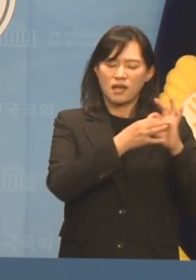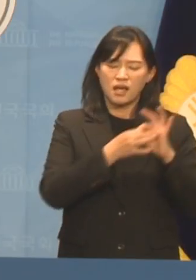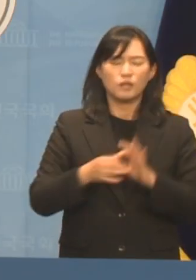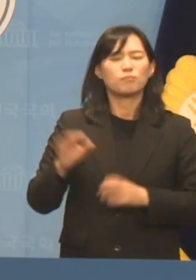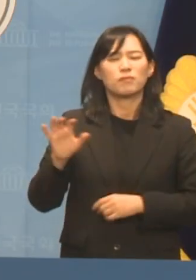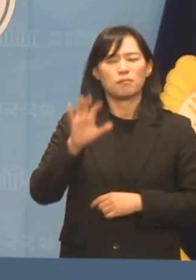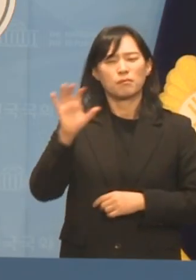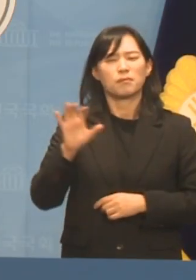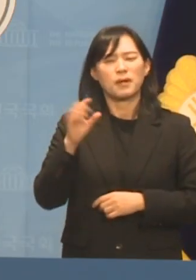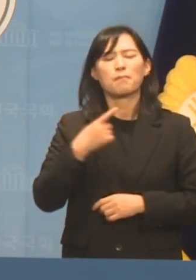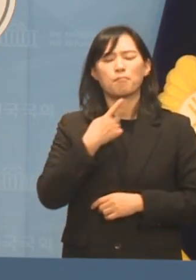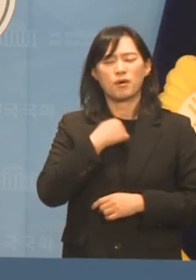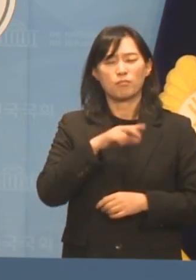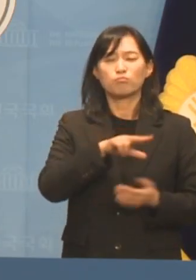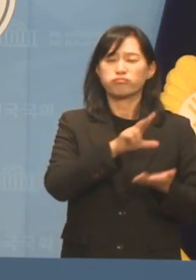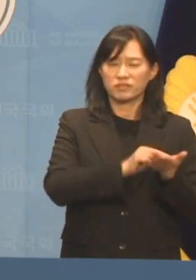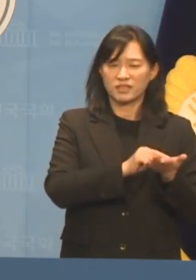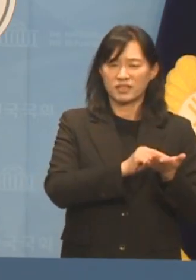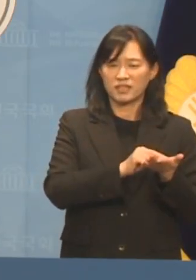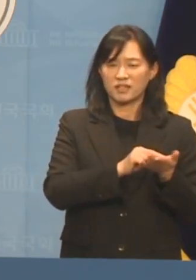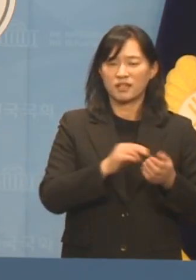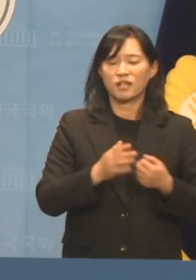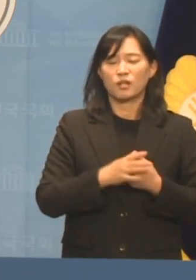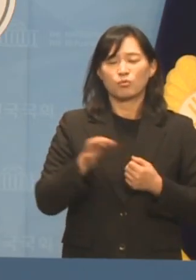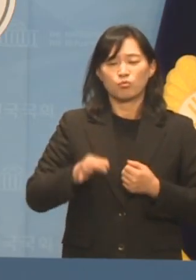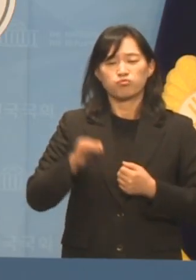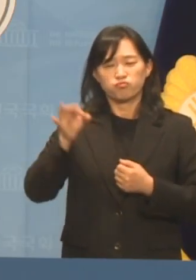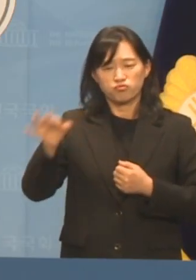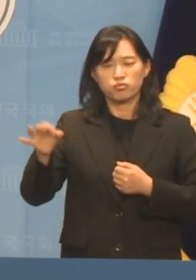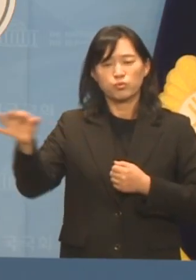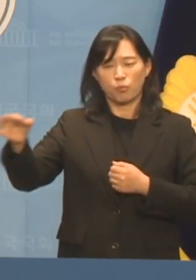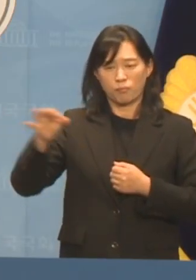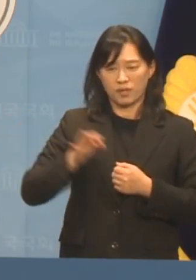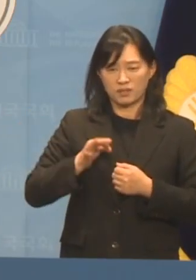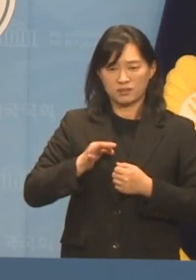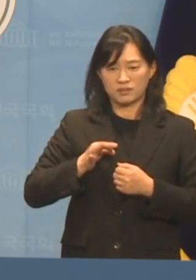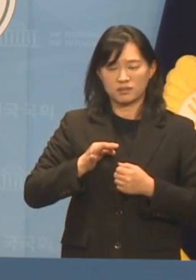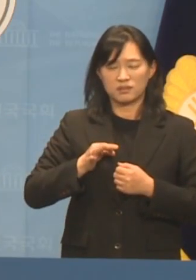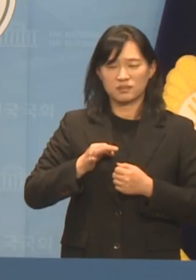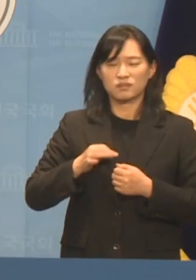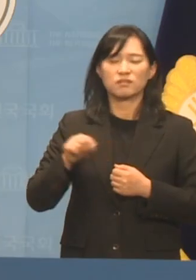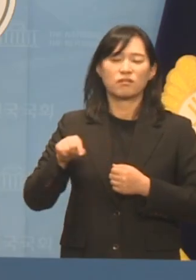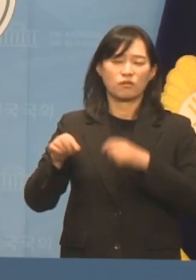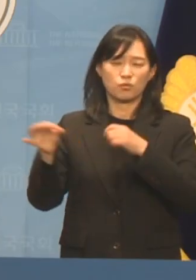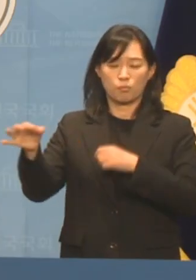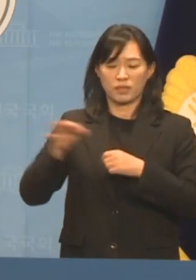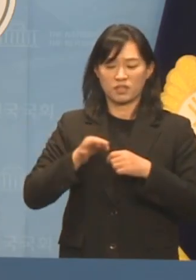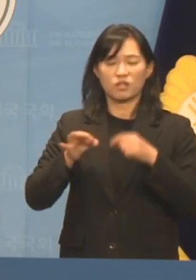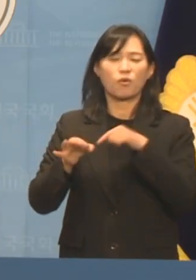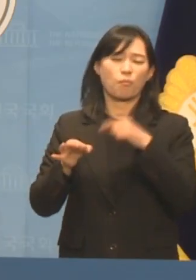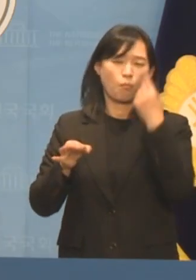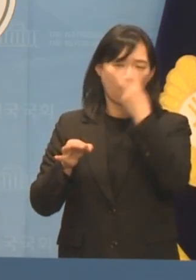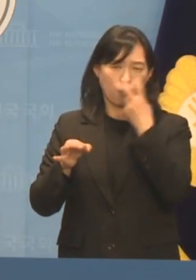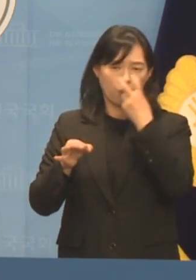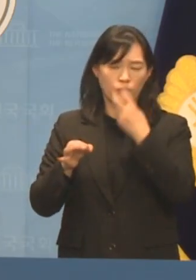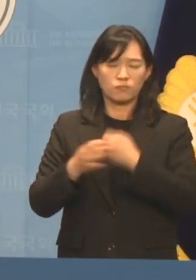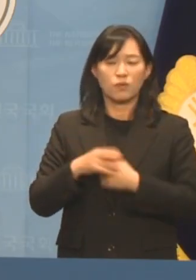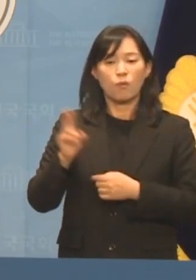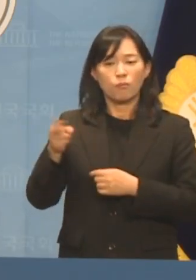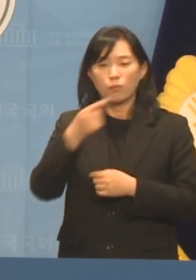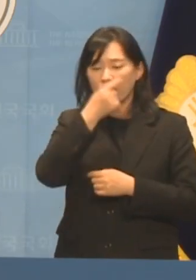반복되는 문제가 바로 정산 주기와 정상대금 보호입니다. 저희가 홈플러스를 통해서 확인한